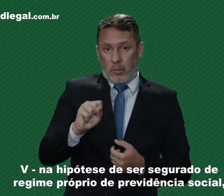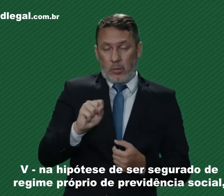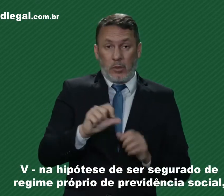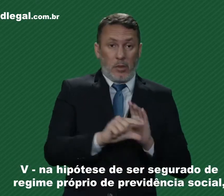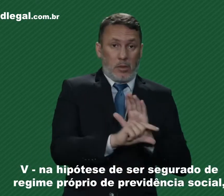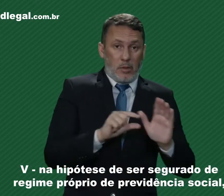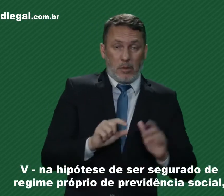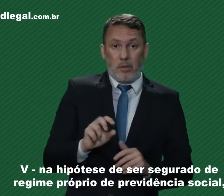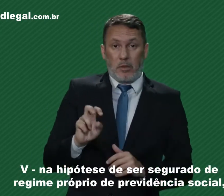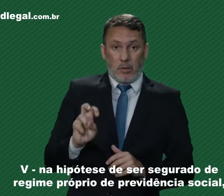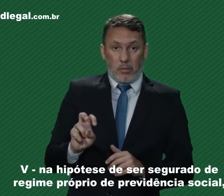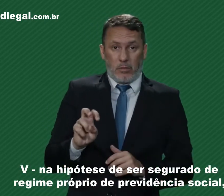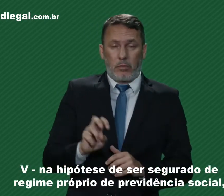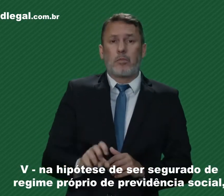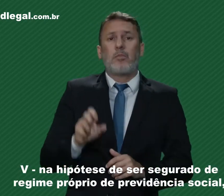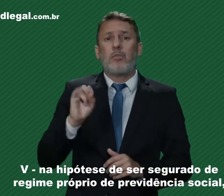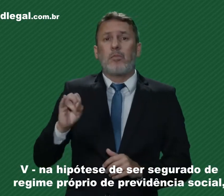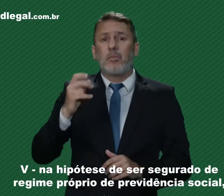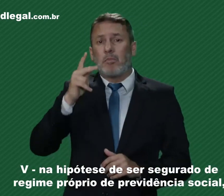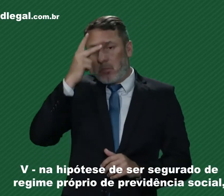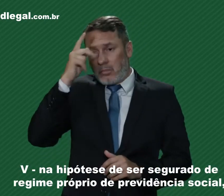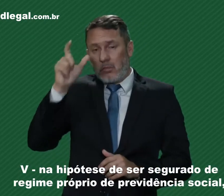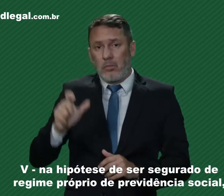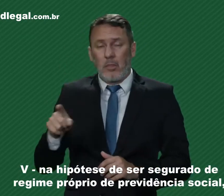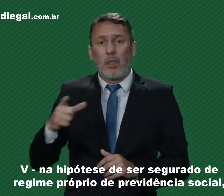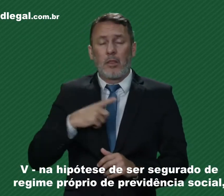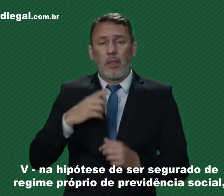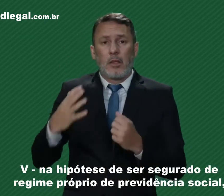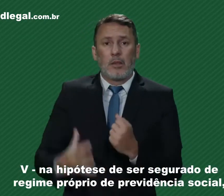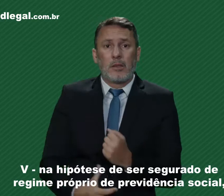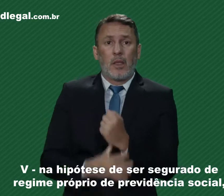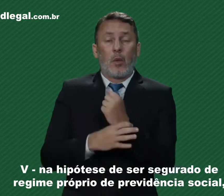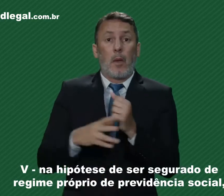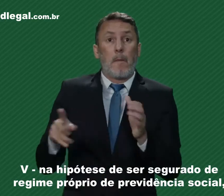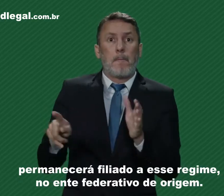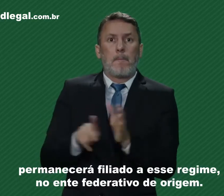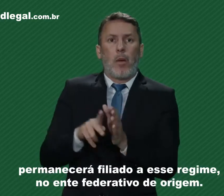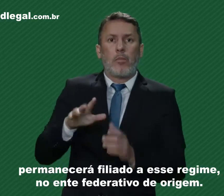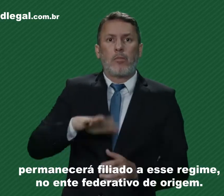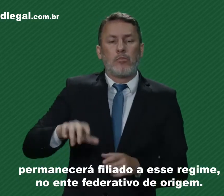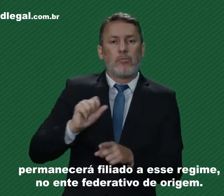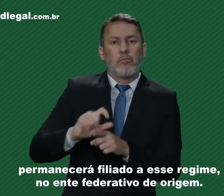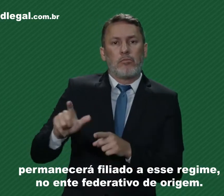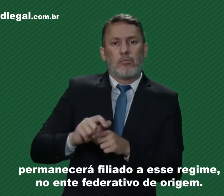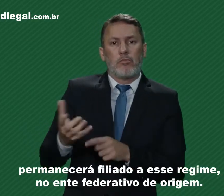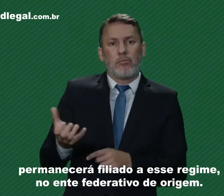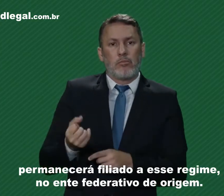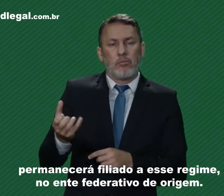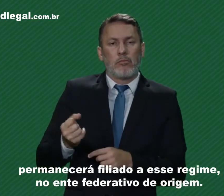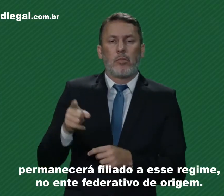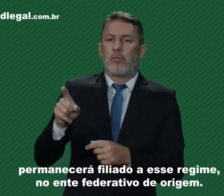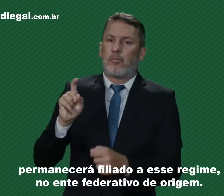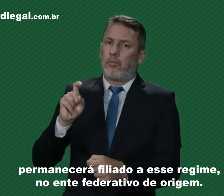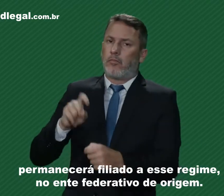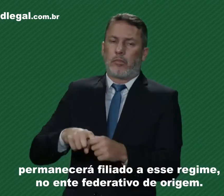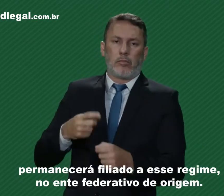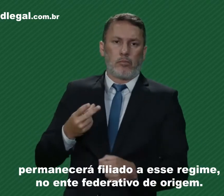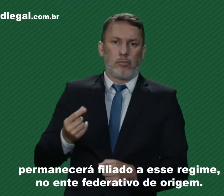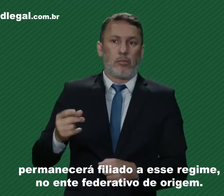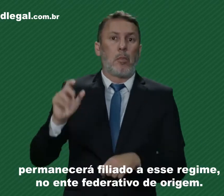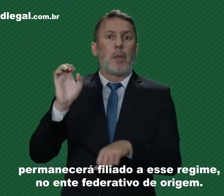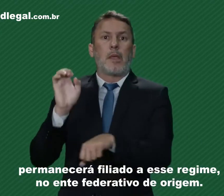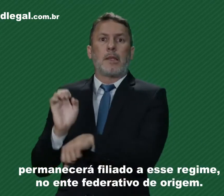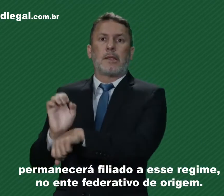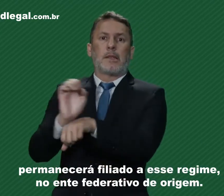Na hipótese de ser segurado de regime próprio de previdência social, permanecerá afiliado a esse regime no